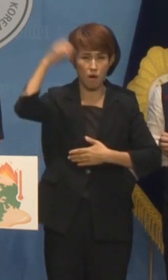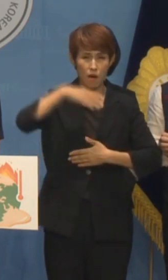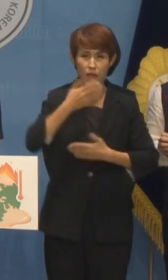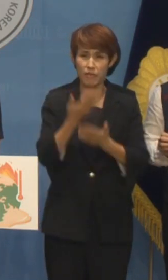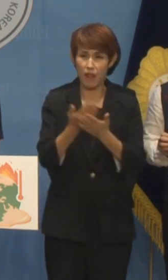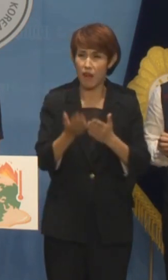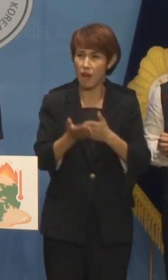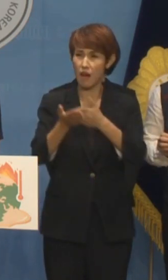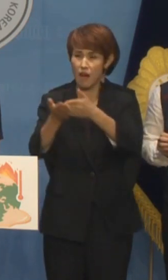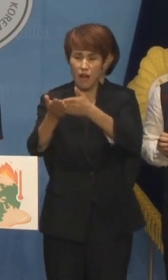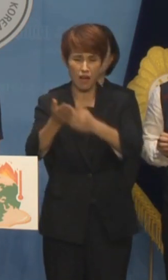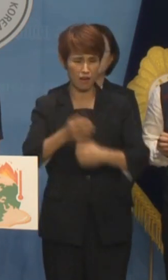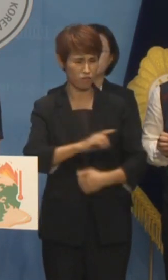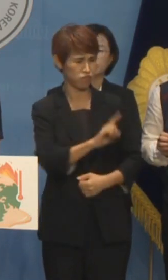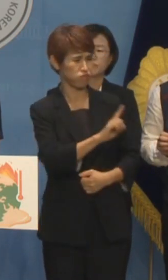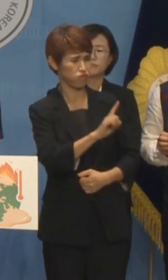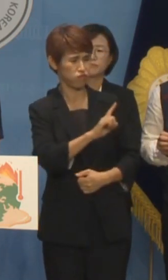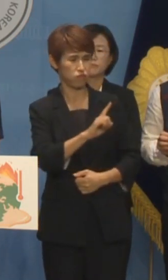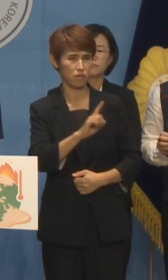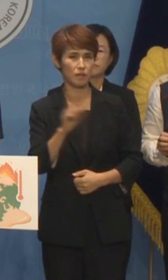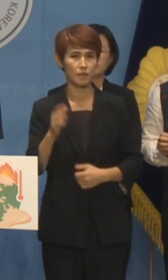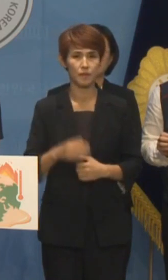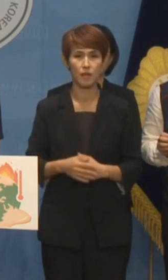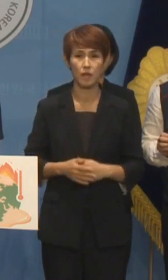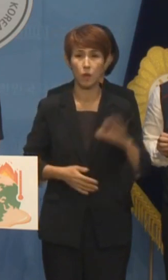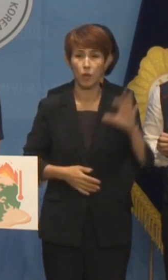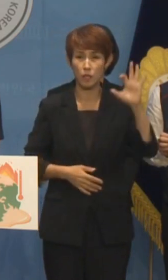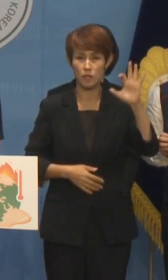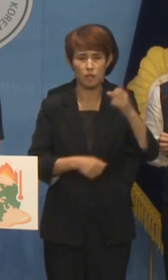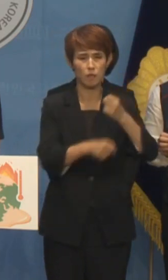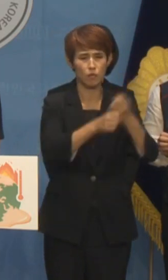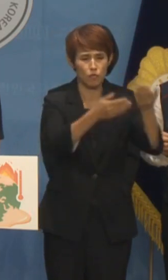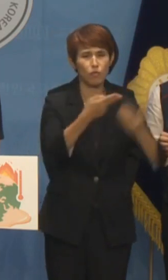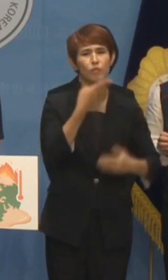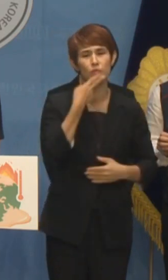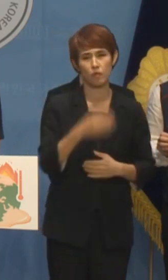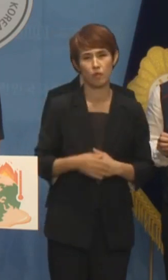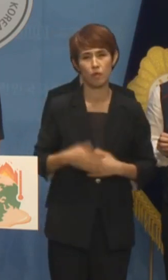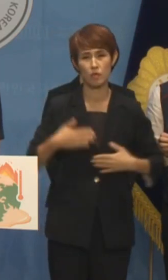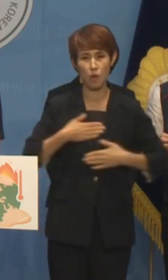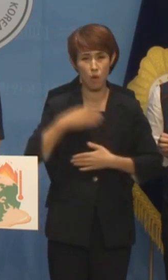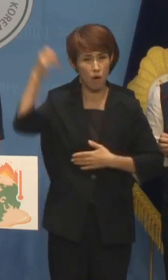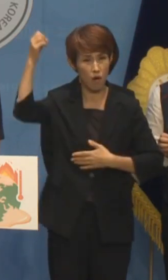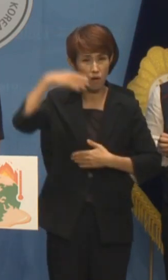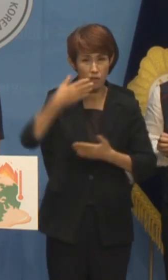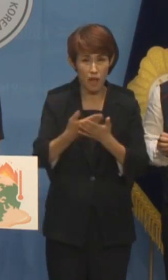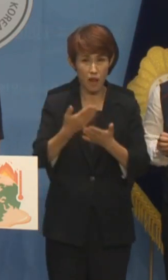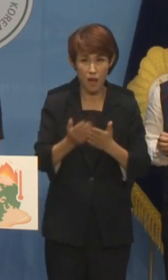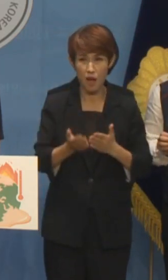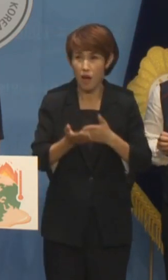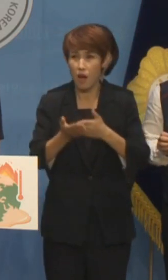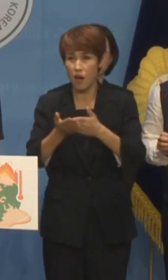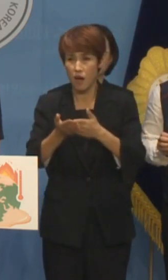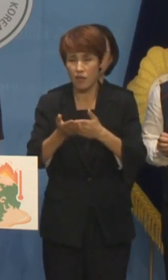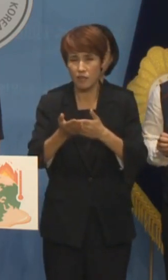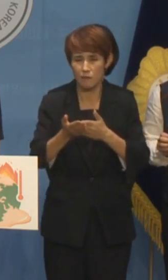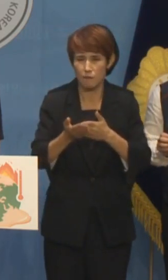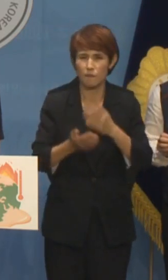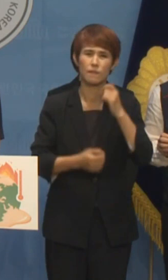요구라고 치부합니다. 화장실도 제대로 설치 안 하는데 샤워 시설 요구는 차마 언간생심입니다.